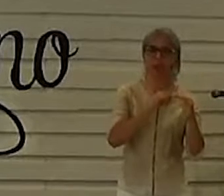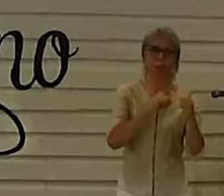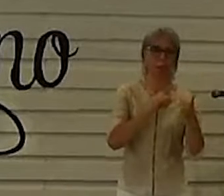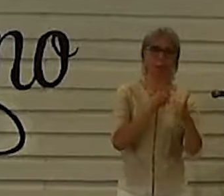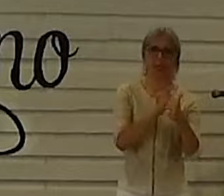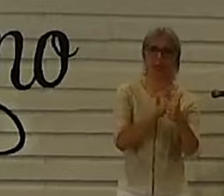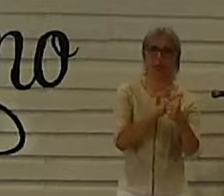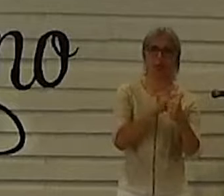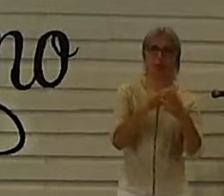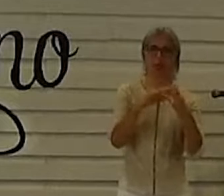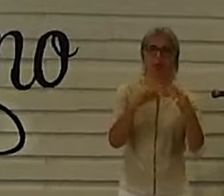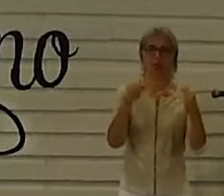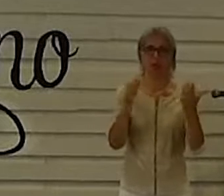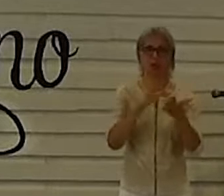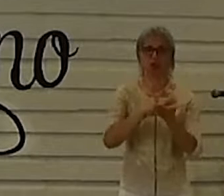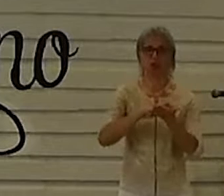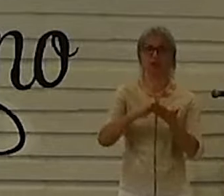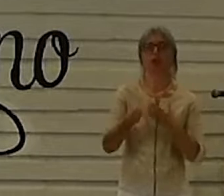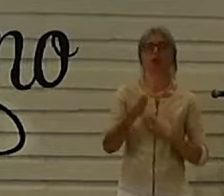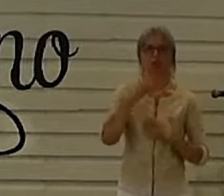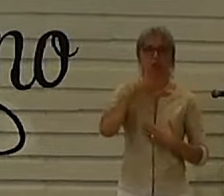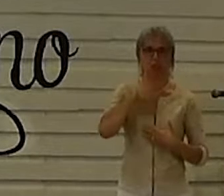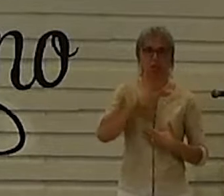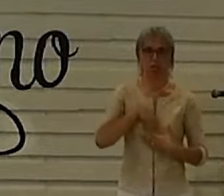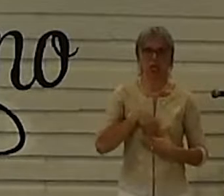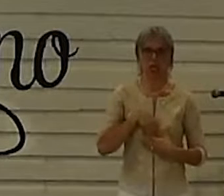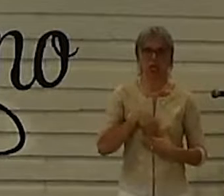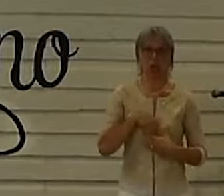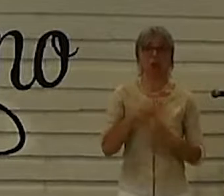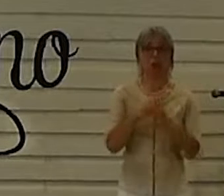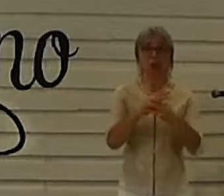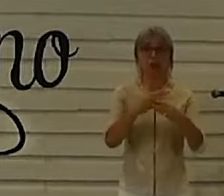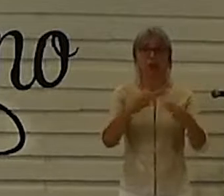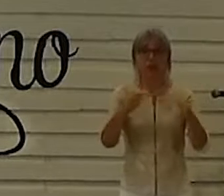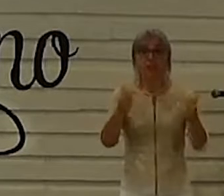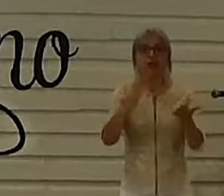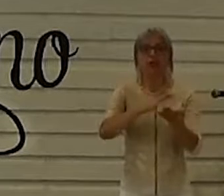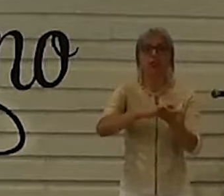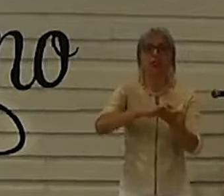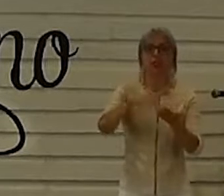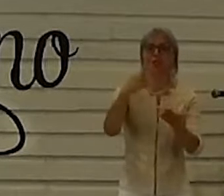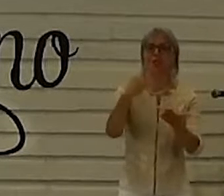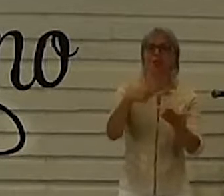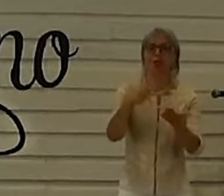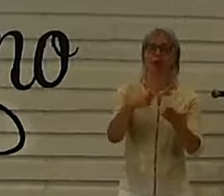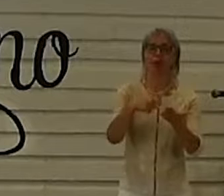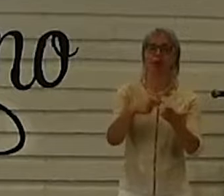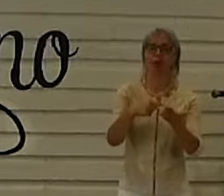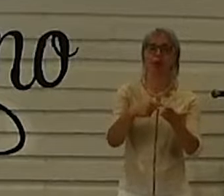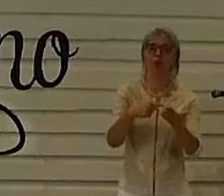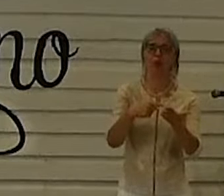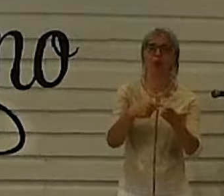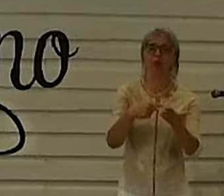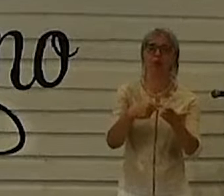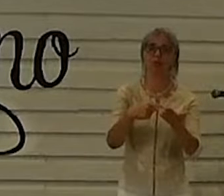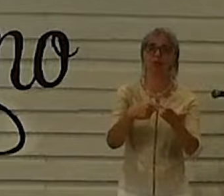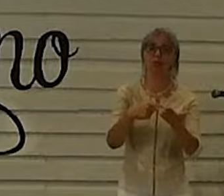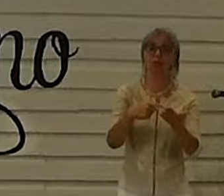c'è lo Spirito Santo che è dentro di noi, che quello Spirito Santo ci permette di gridare Abba, Padre.